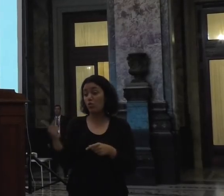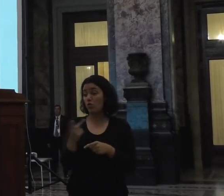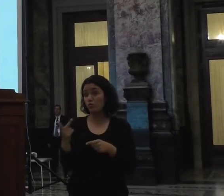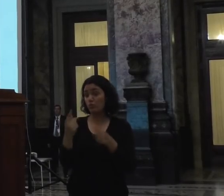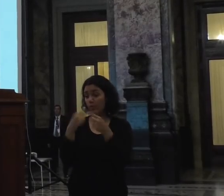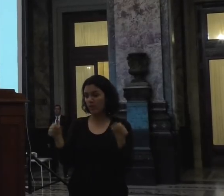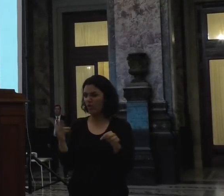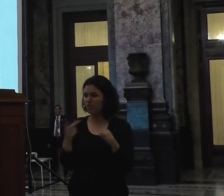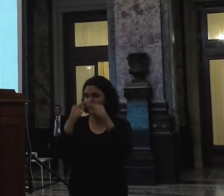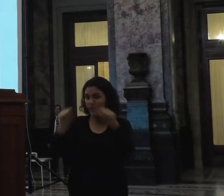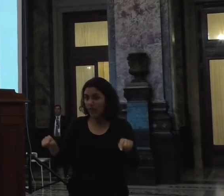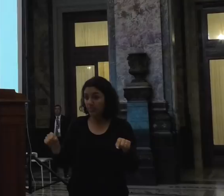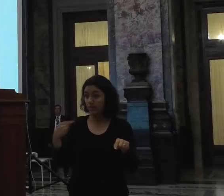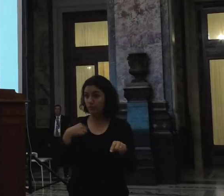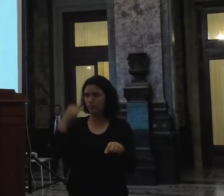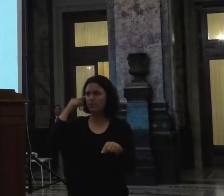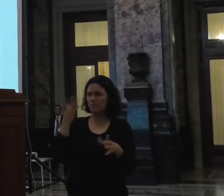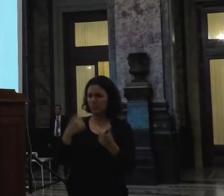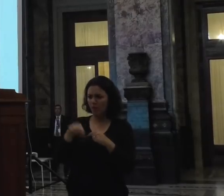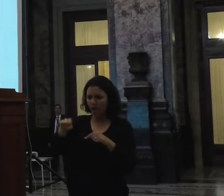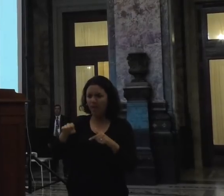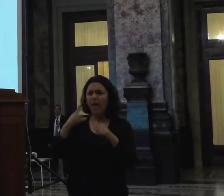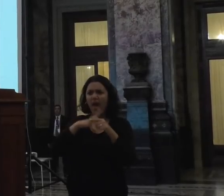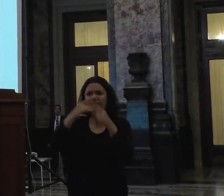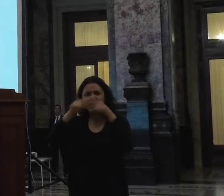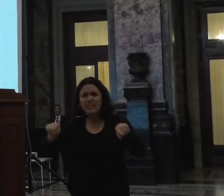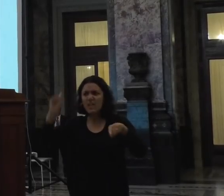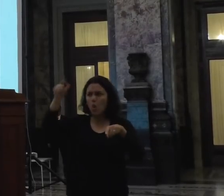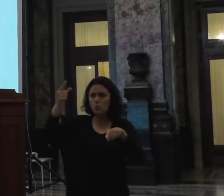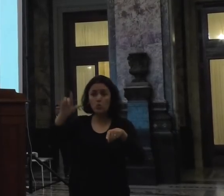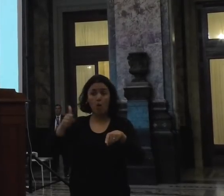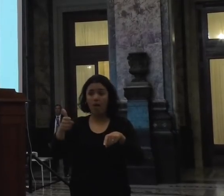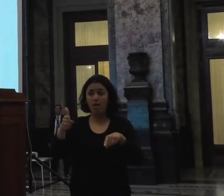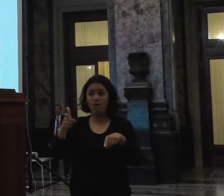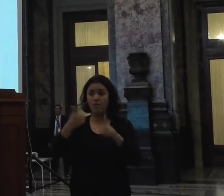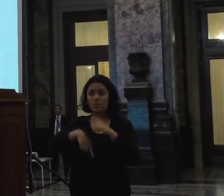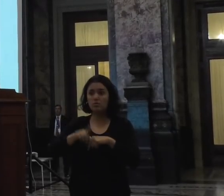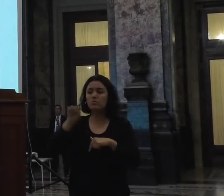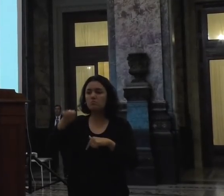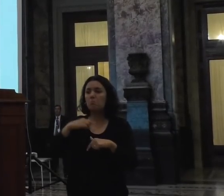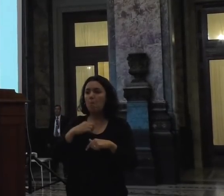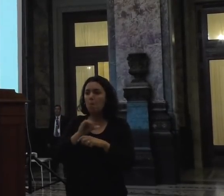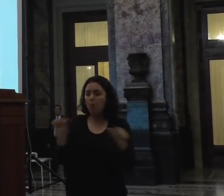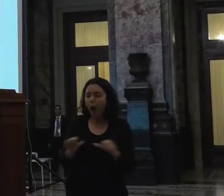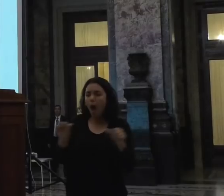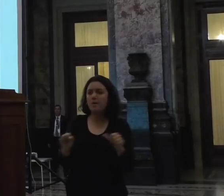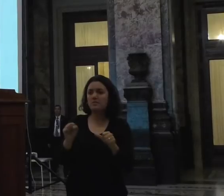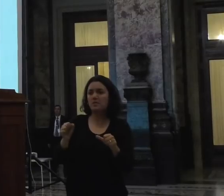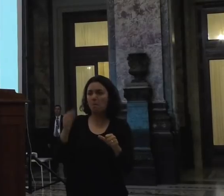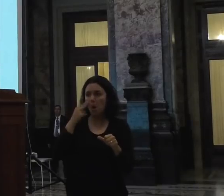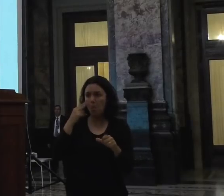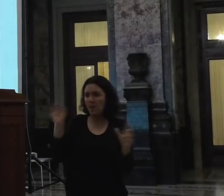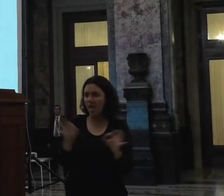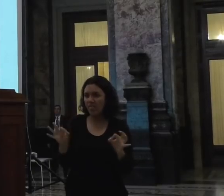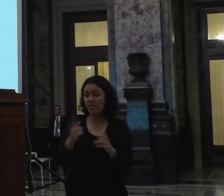aquí no hay ninguna diferencia en la luminosidad. Pero lo hacemos sin ningún problema y la percepción